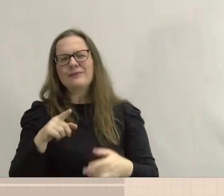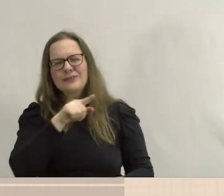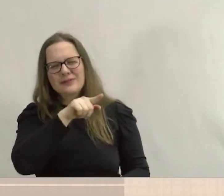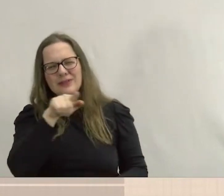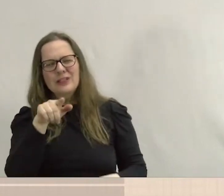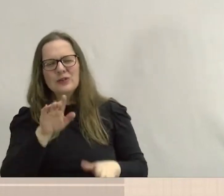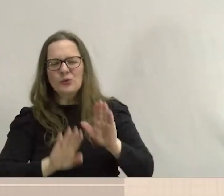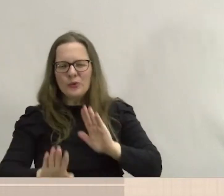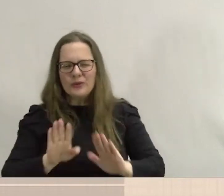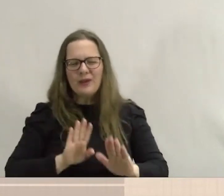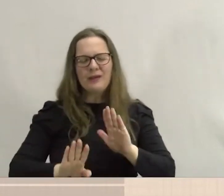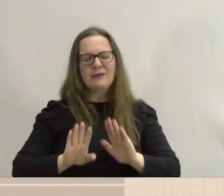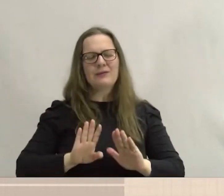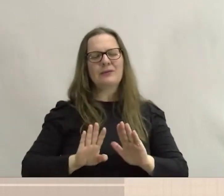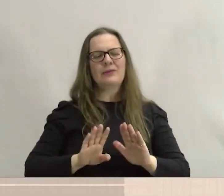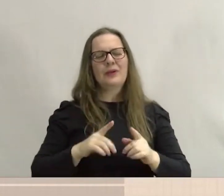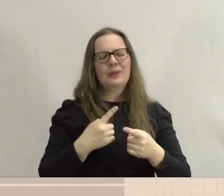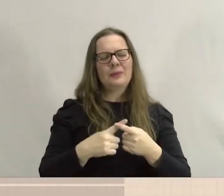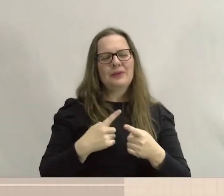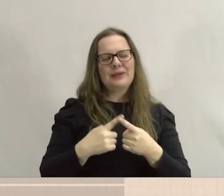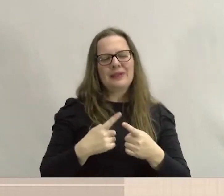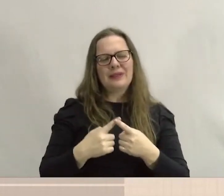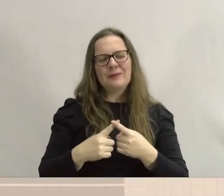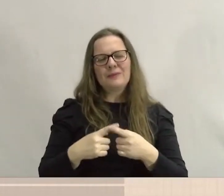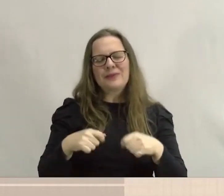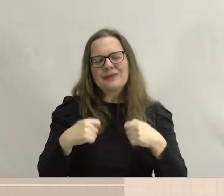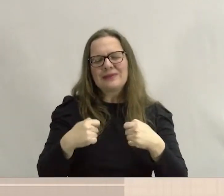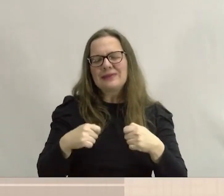da simplicidade e pureza